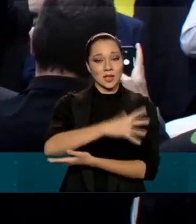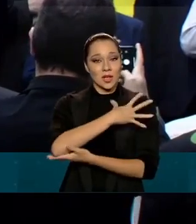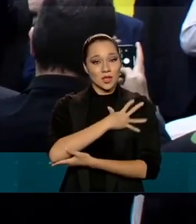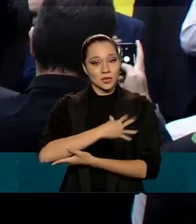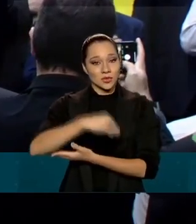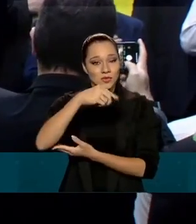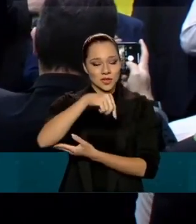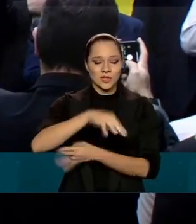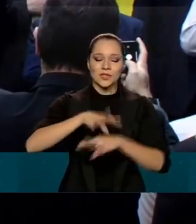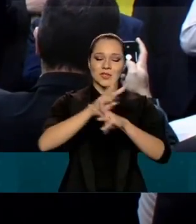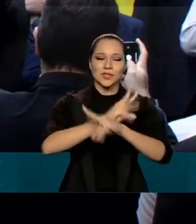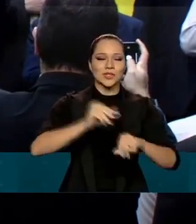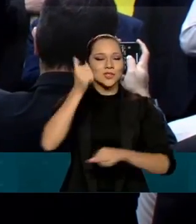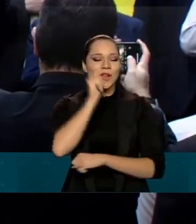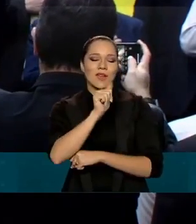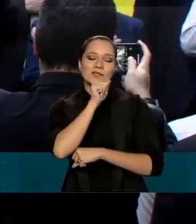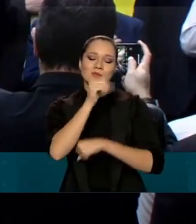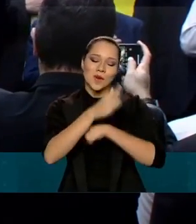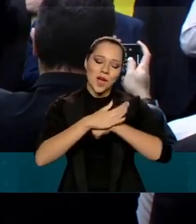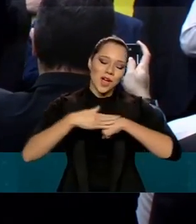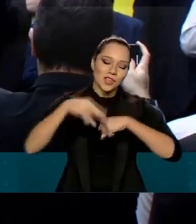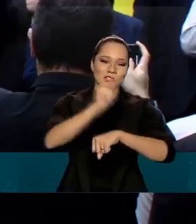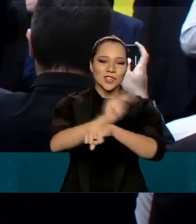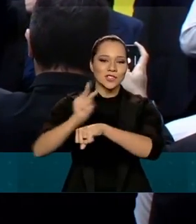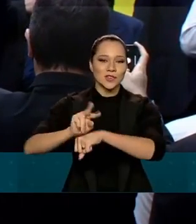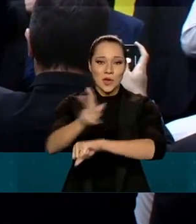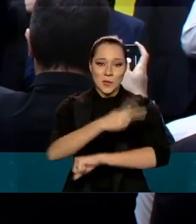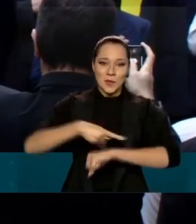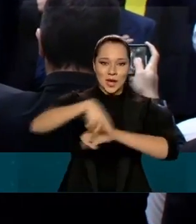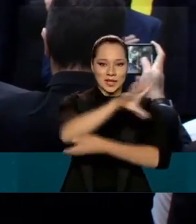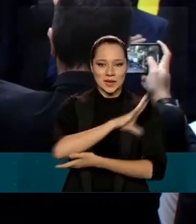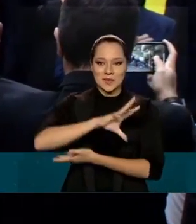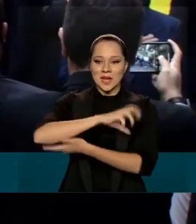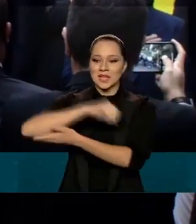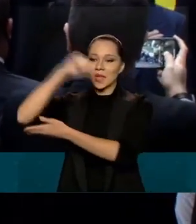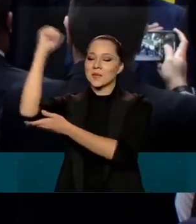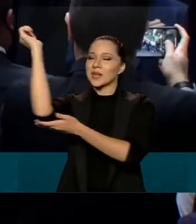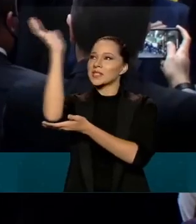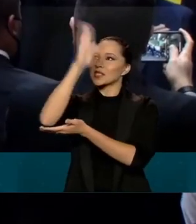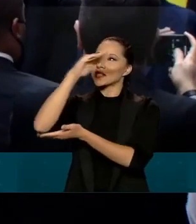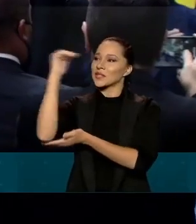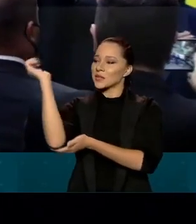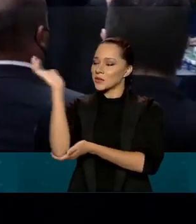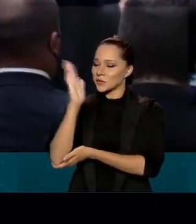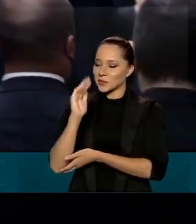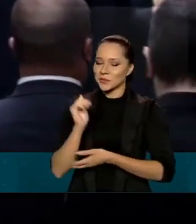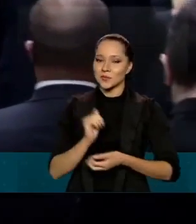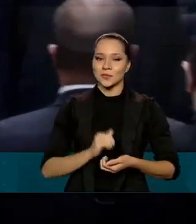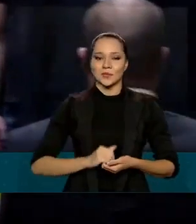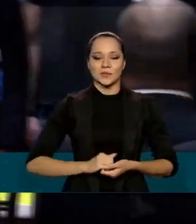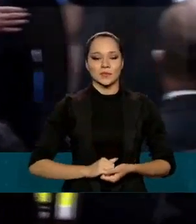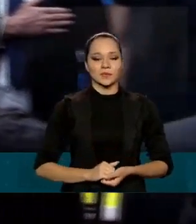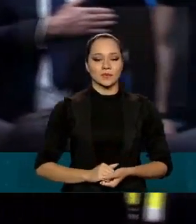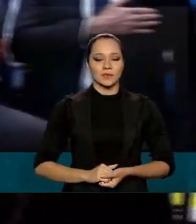amada, dos filhos desse sol, és mãe gentil, pátria amada, Brasil.